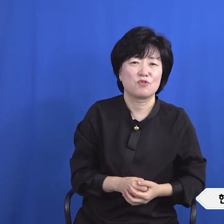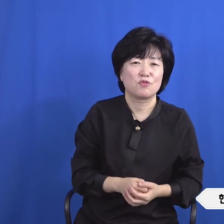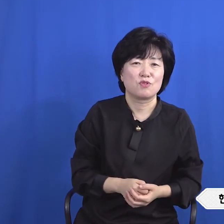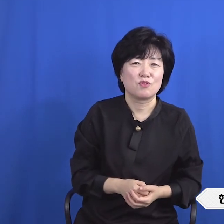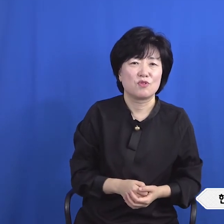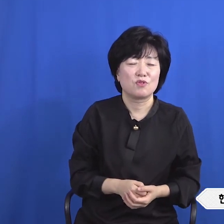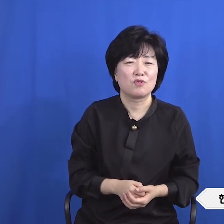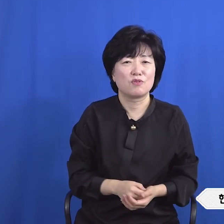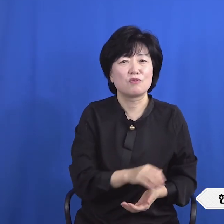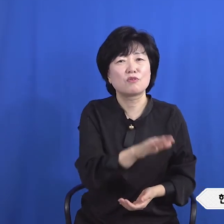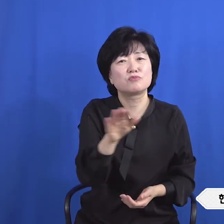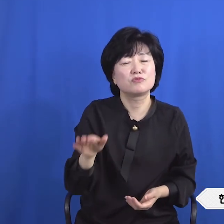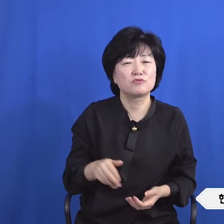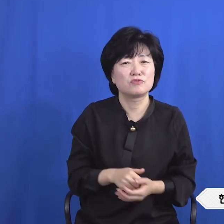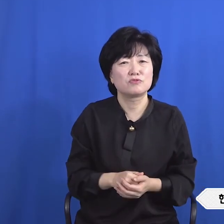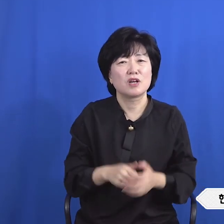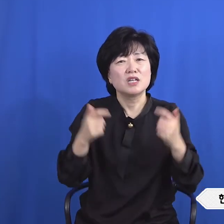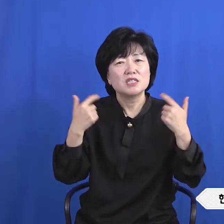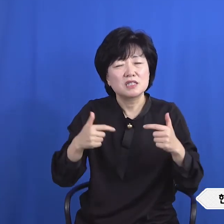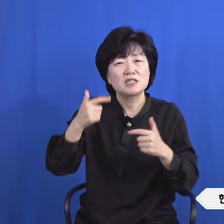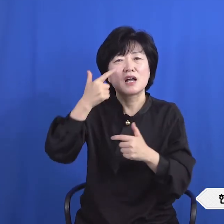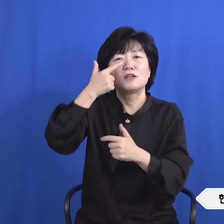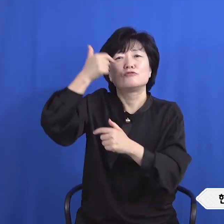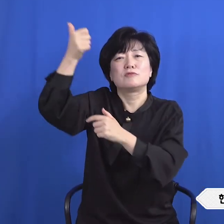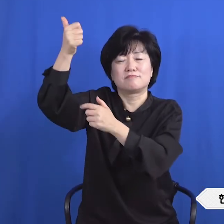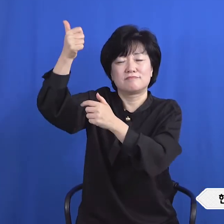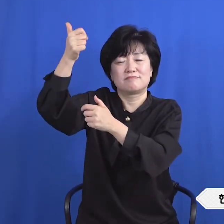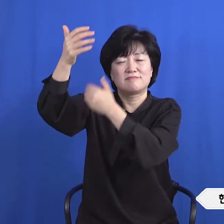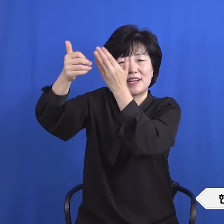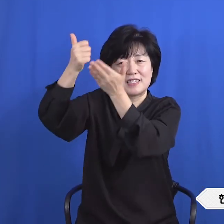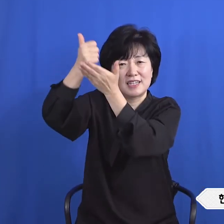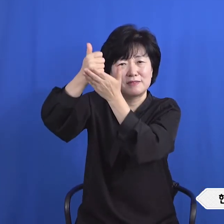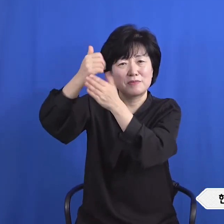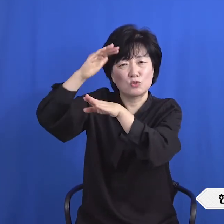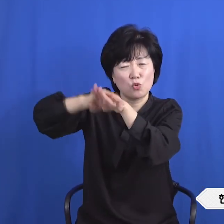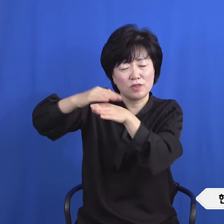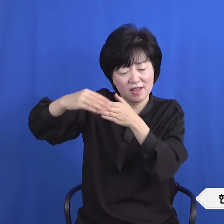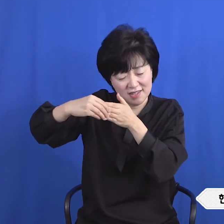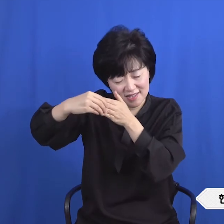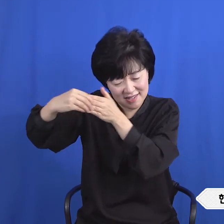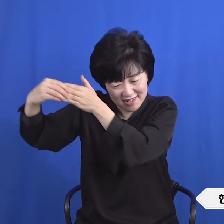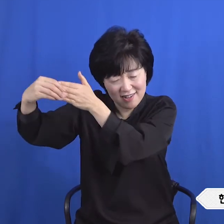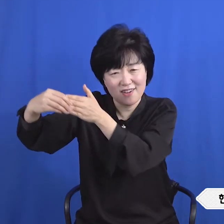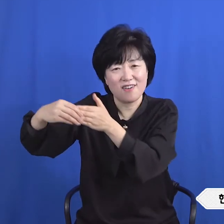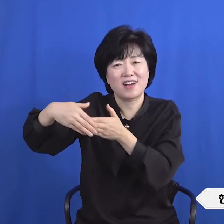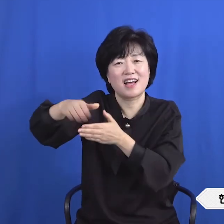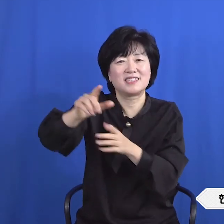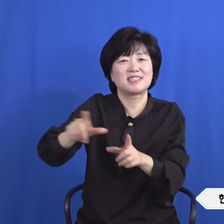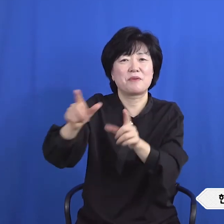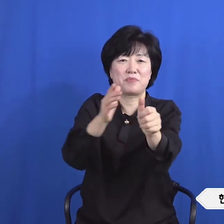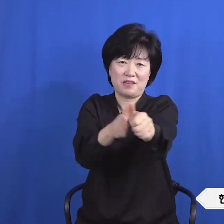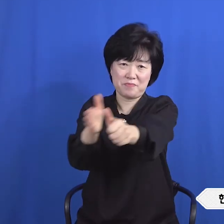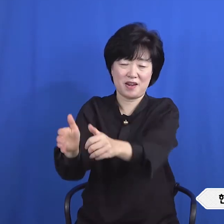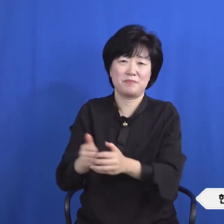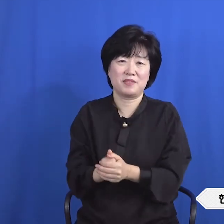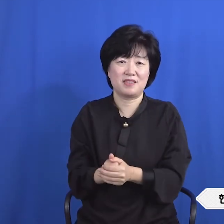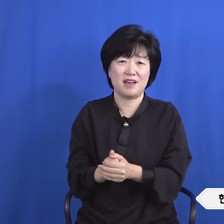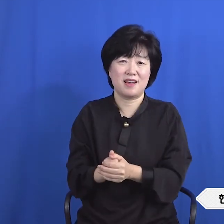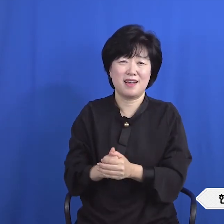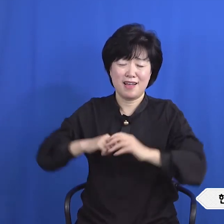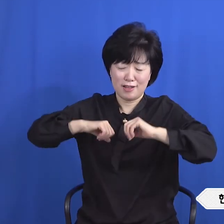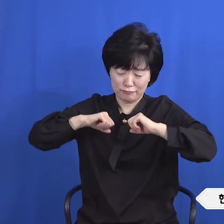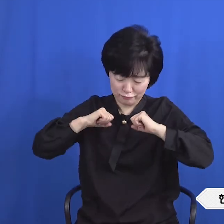여러분, 늘 주님 손에 이끌려 나아가는 삶이 되시기를 바랍니다. 수동적인